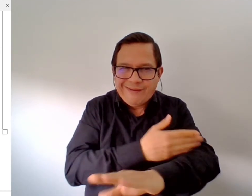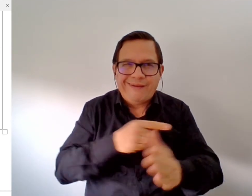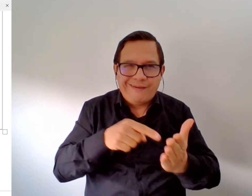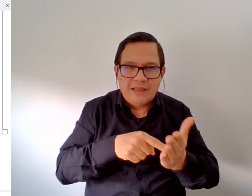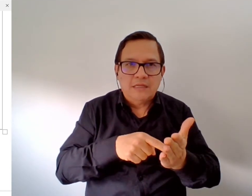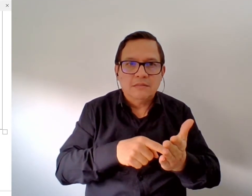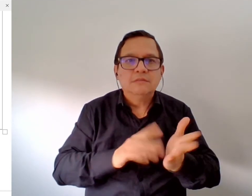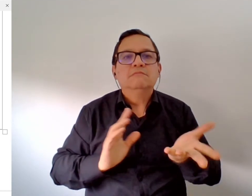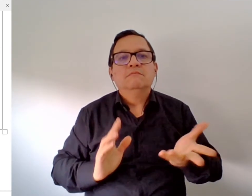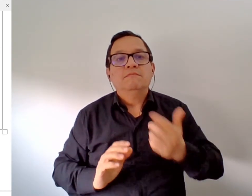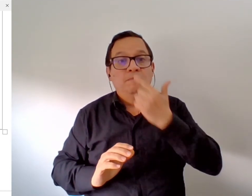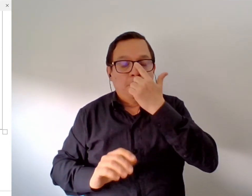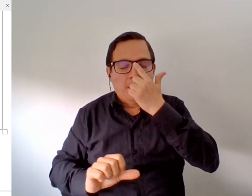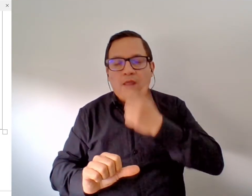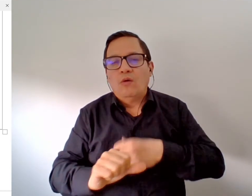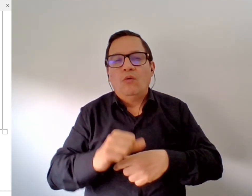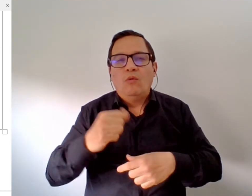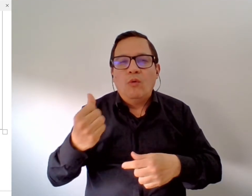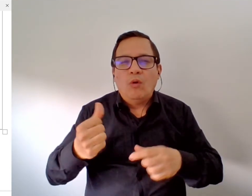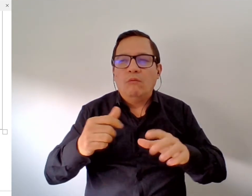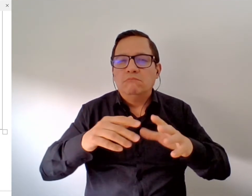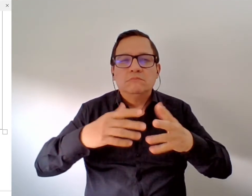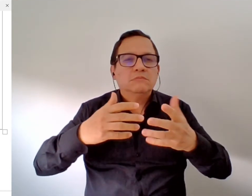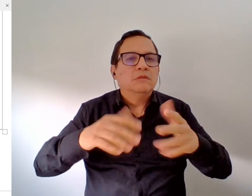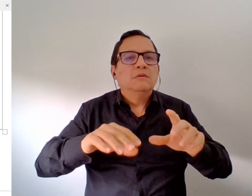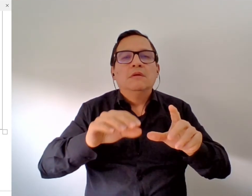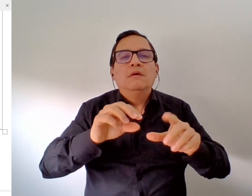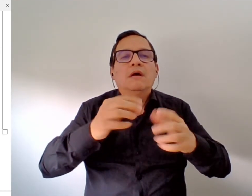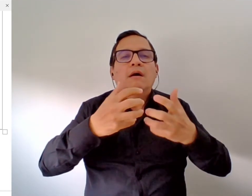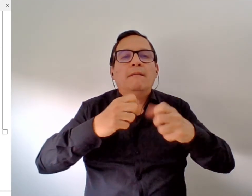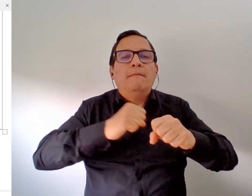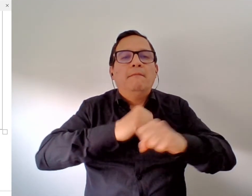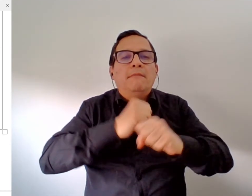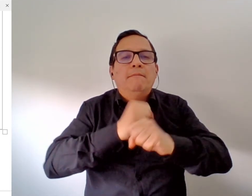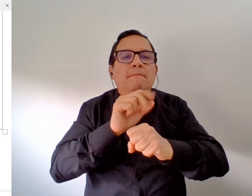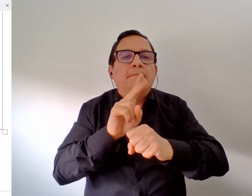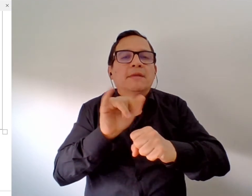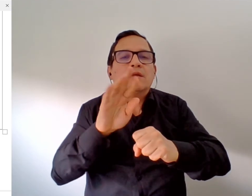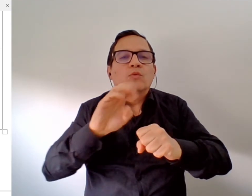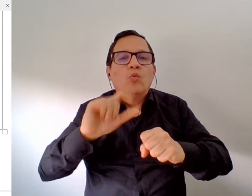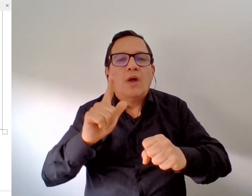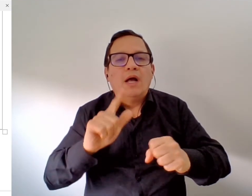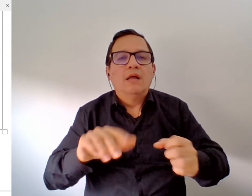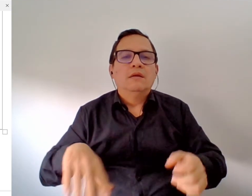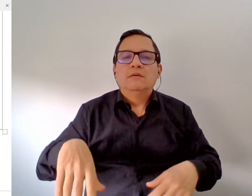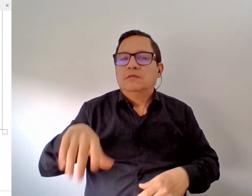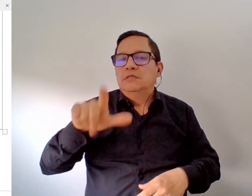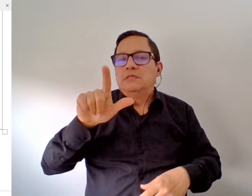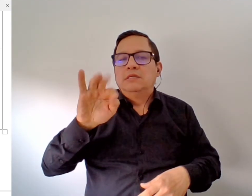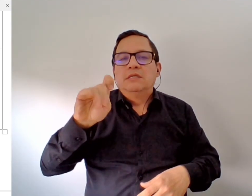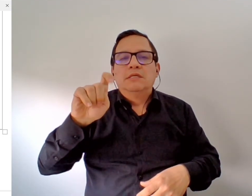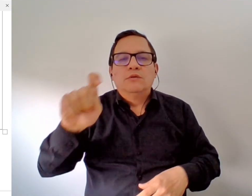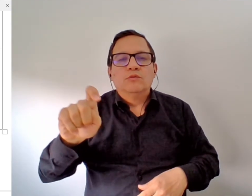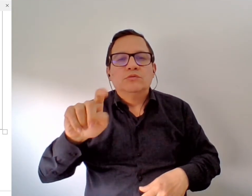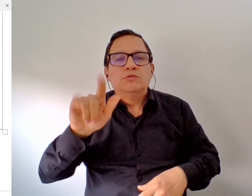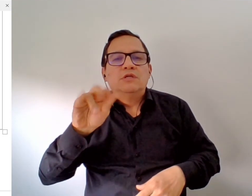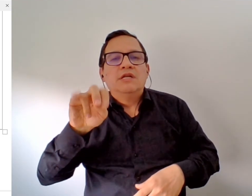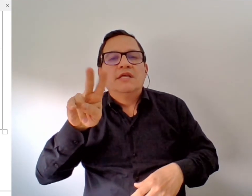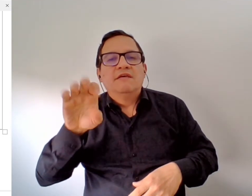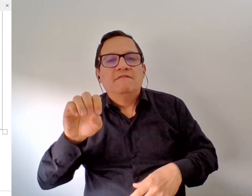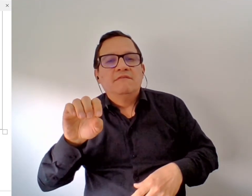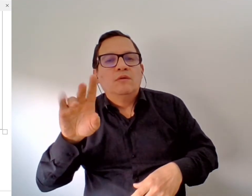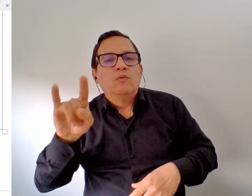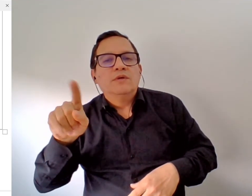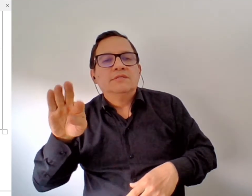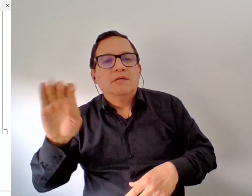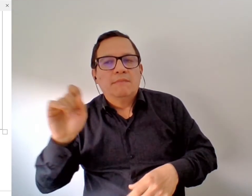Recursos de terceros. Máquina virtual y Linux Live USB, teniendo en cuenta los requerimientos del